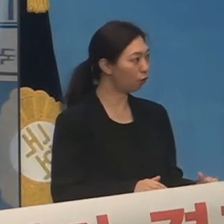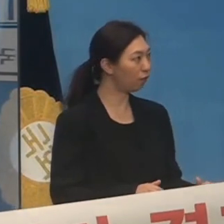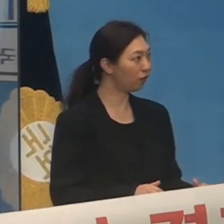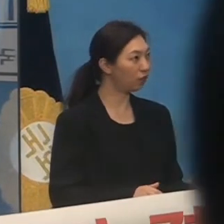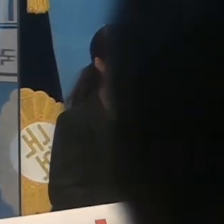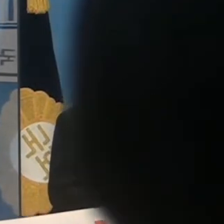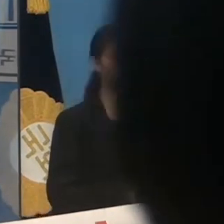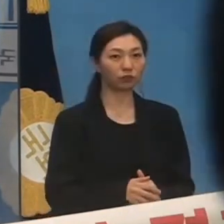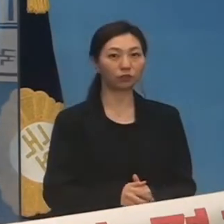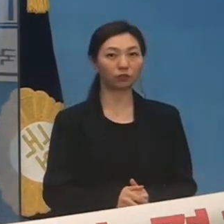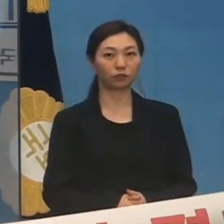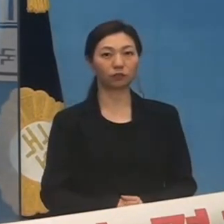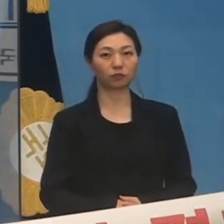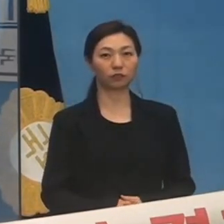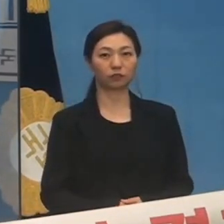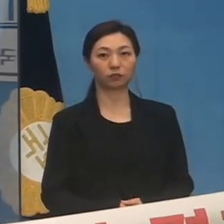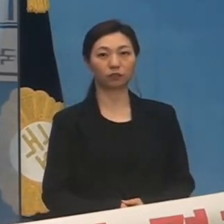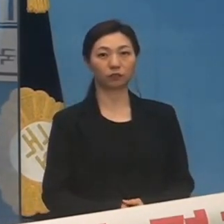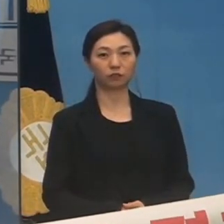어,